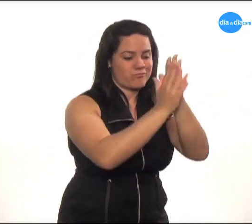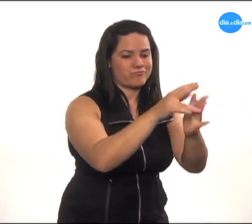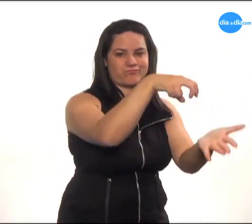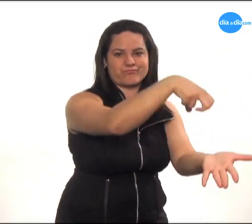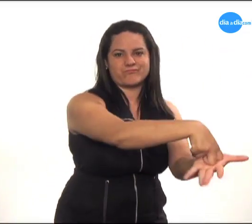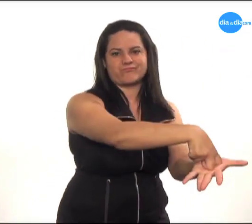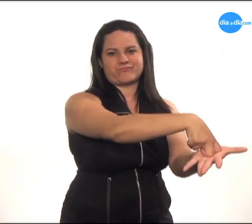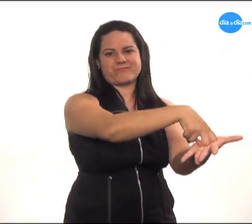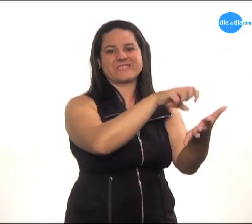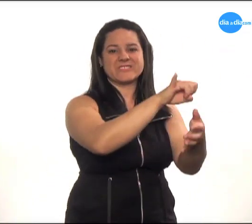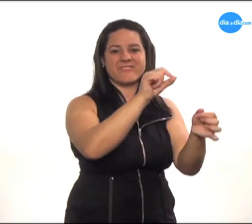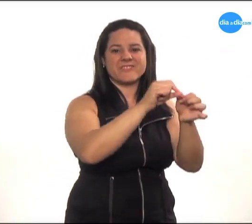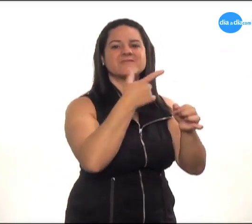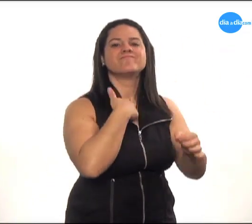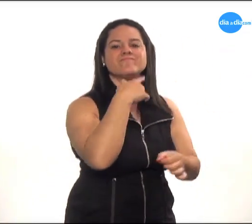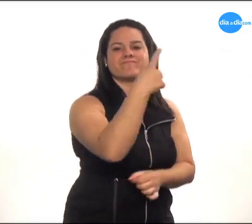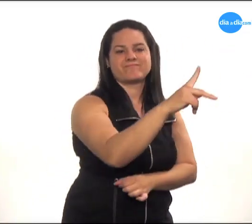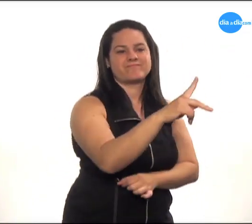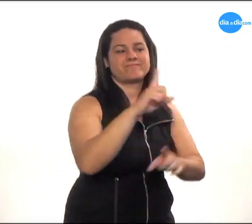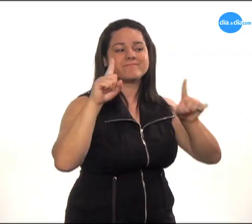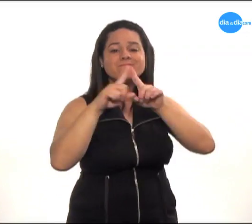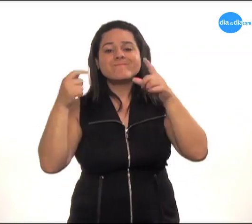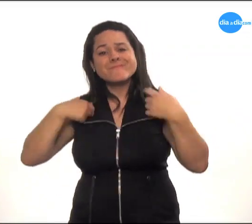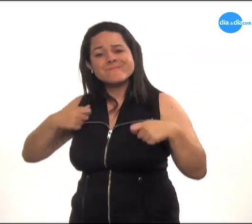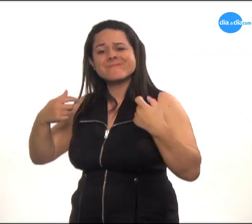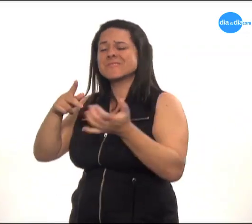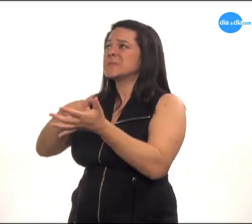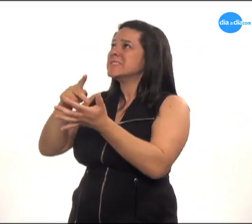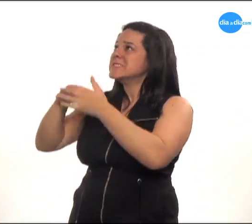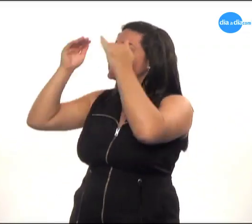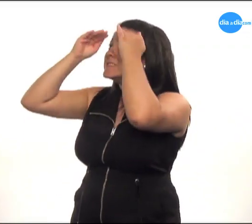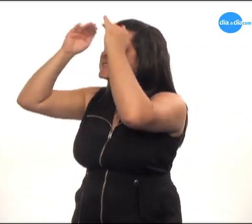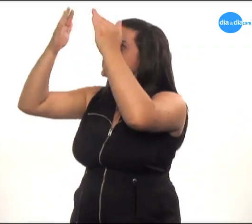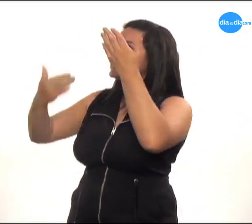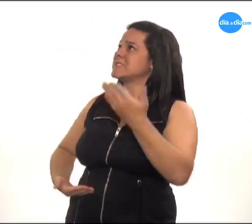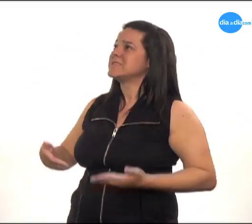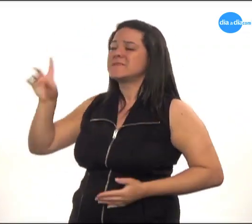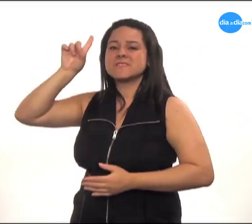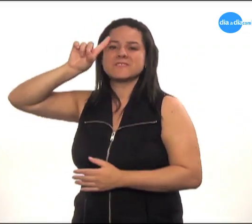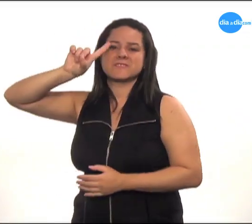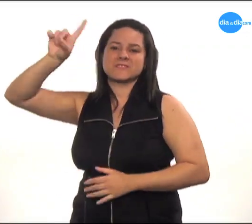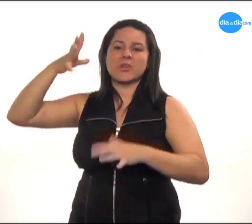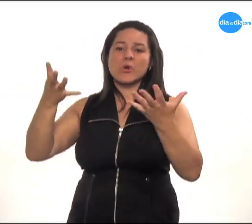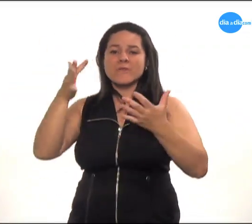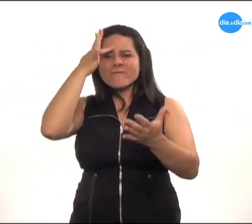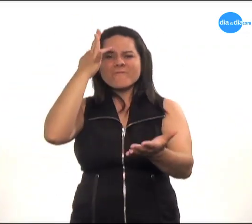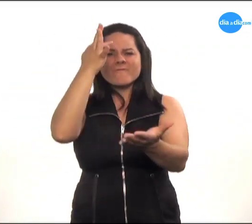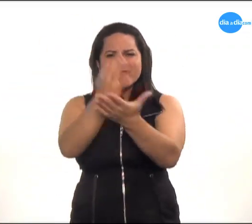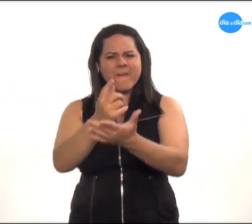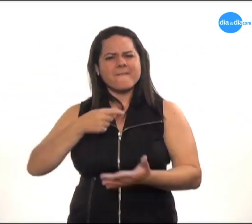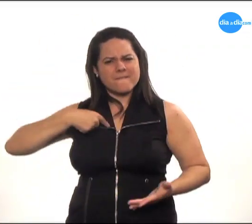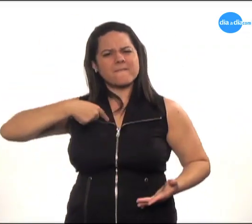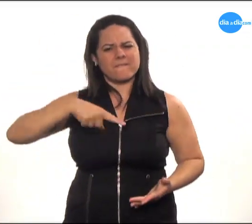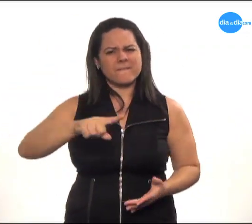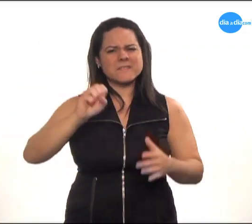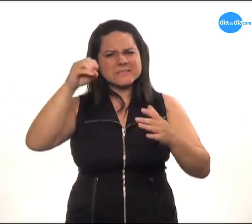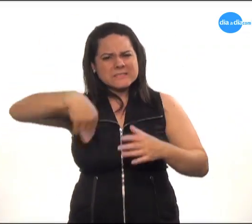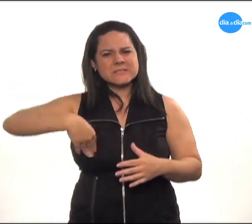de Satanás, adorando a ele se tivesse feito essas coisas. Mas hoje eu quero dar um passo de fé